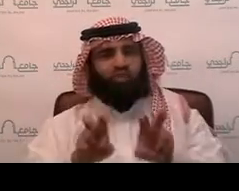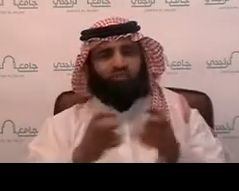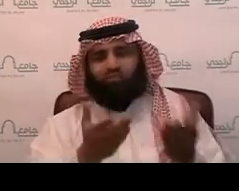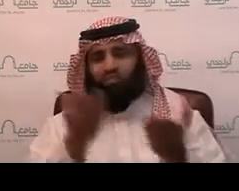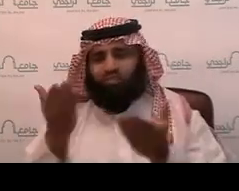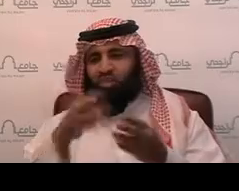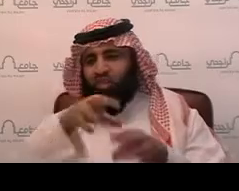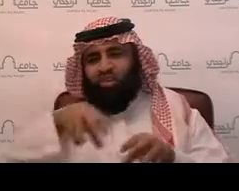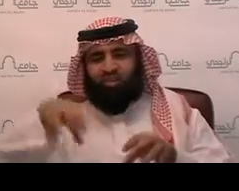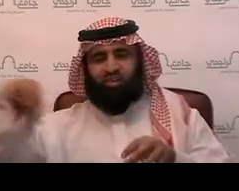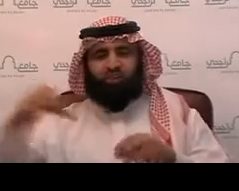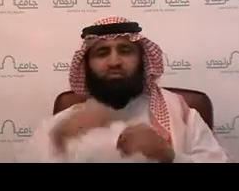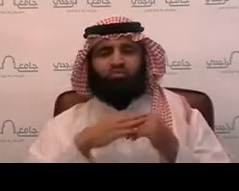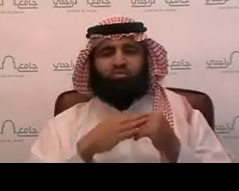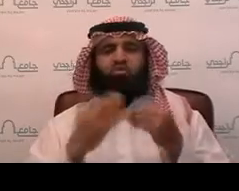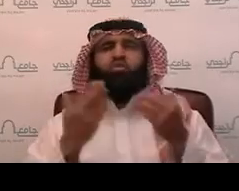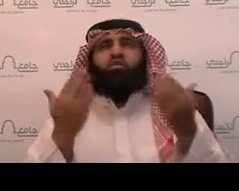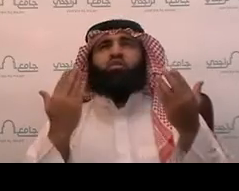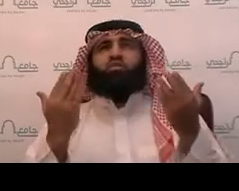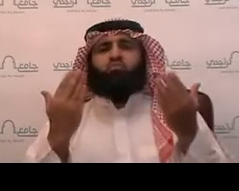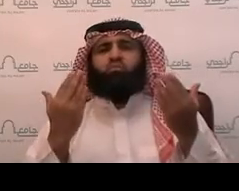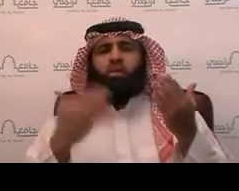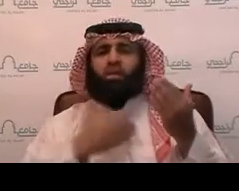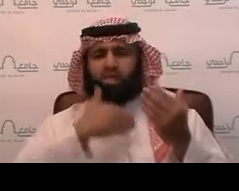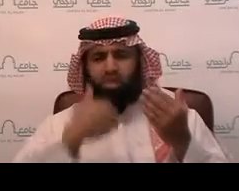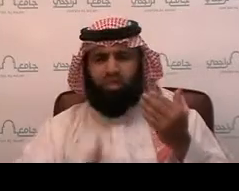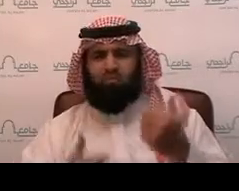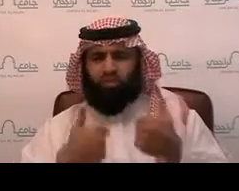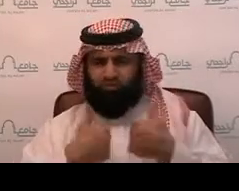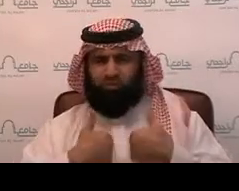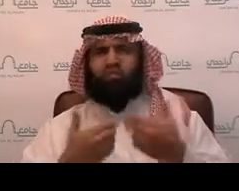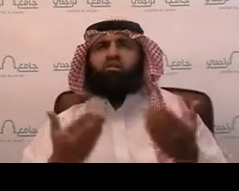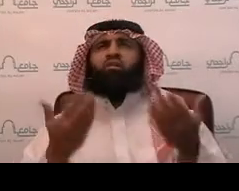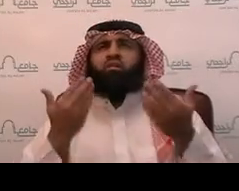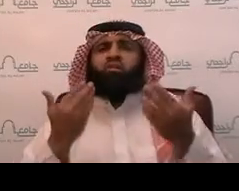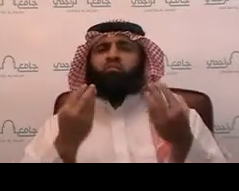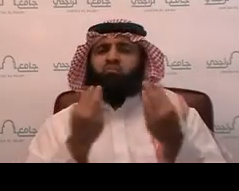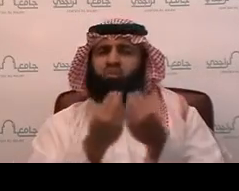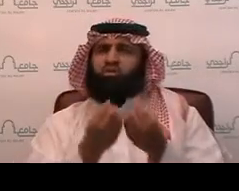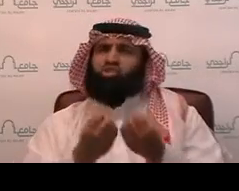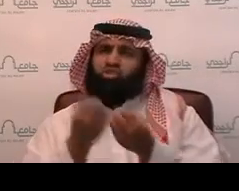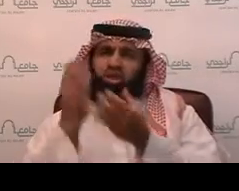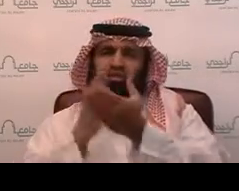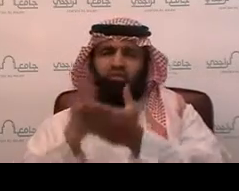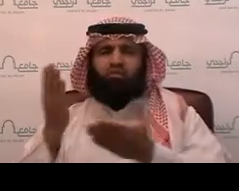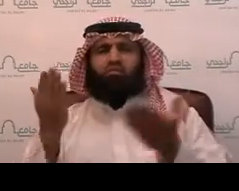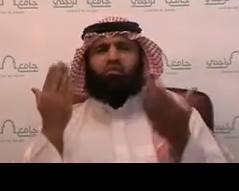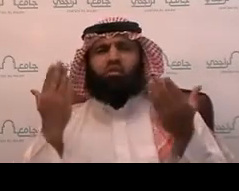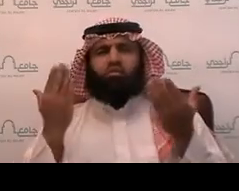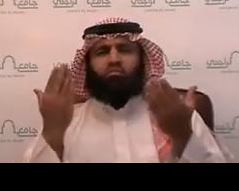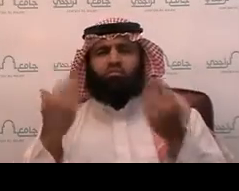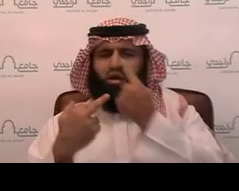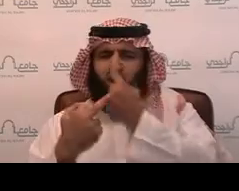يحزنون. اللهم اجعلنا من المتقين الناجين الذين لا يمسهم السوء ولا هم